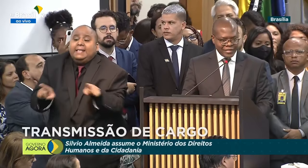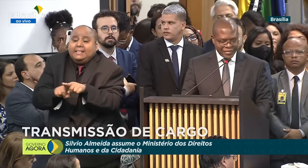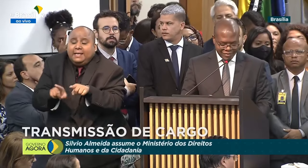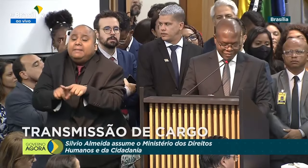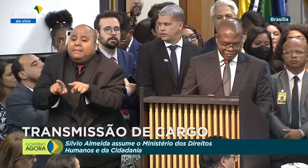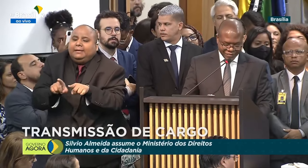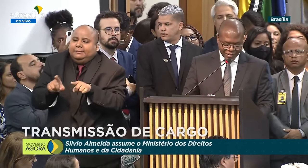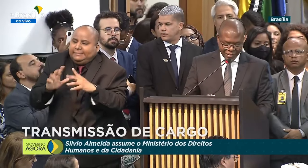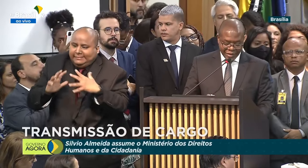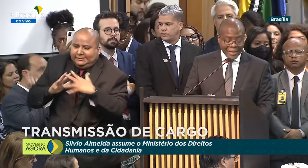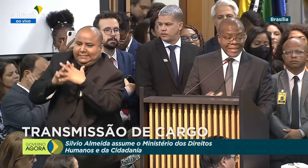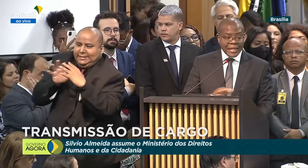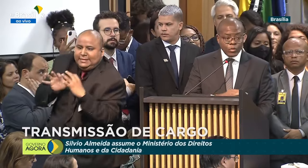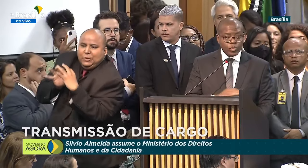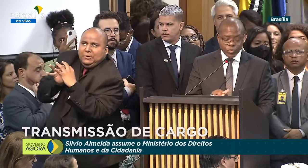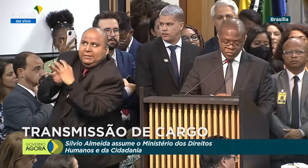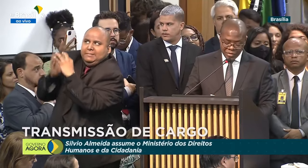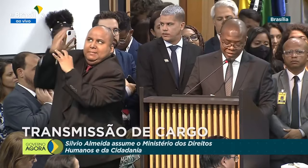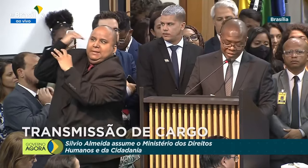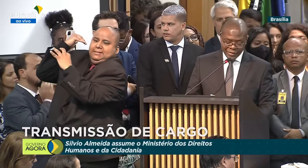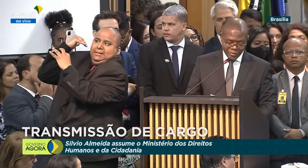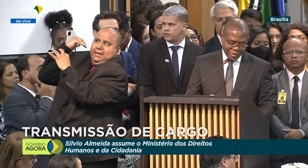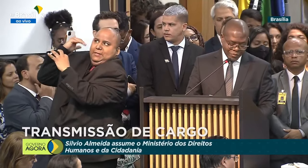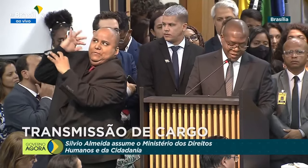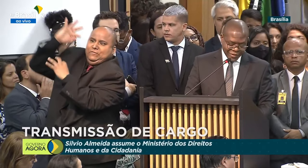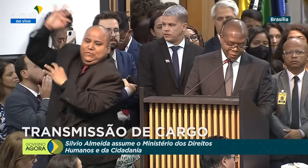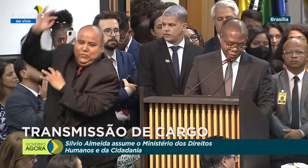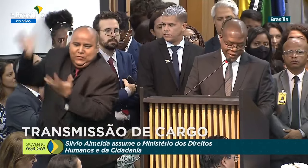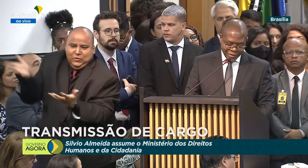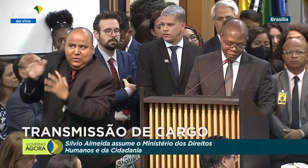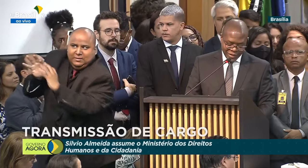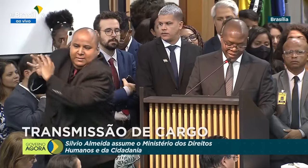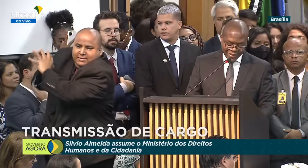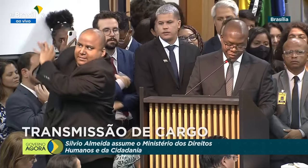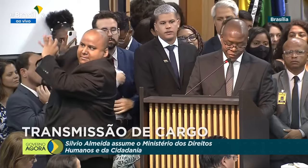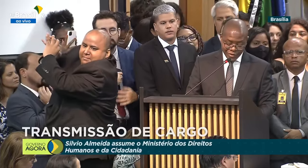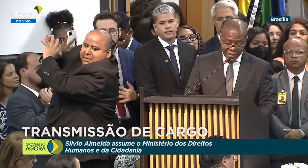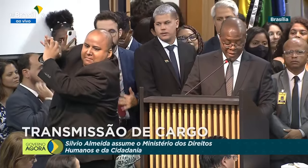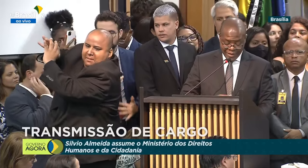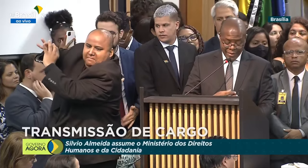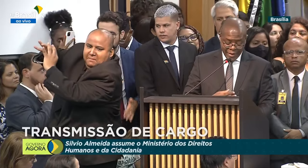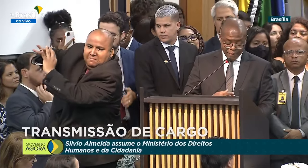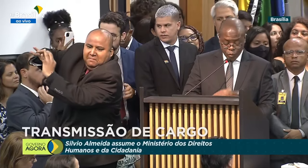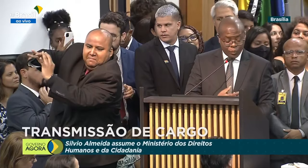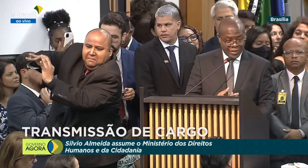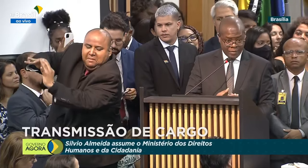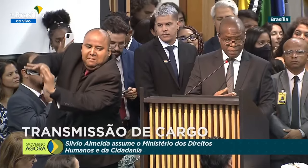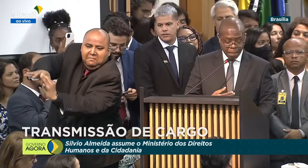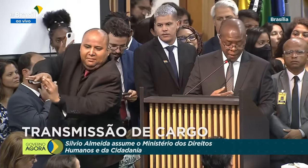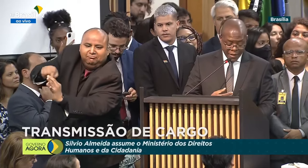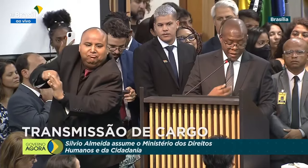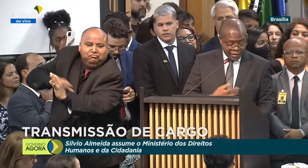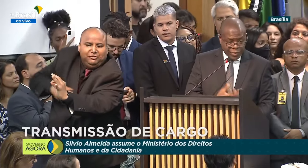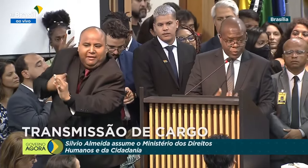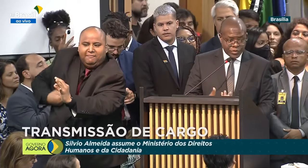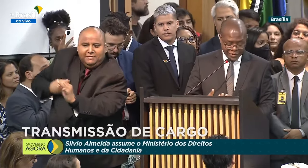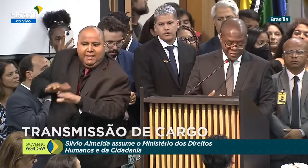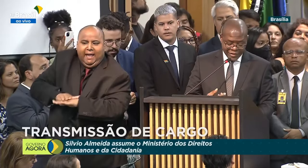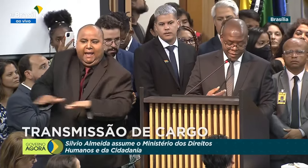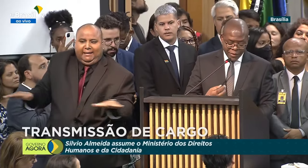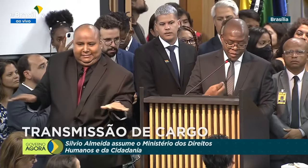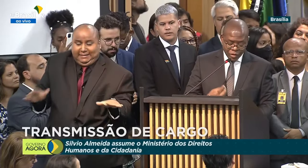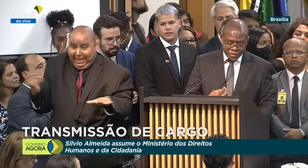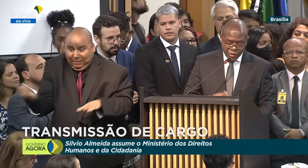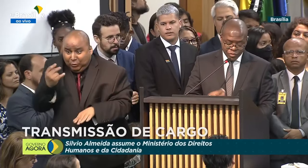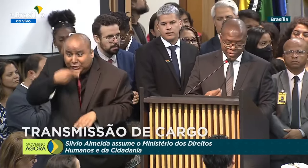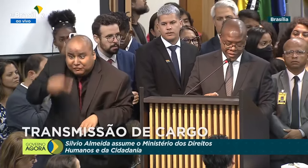sociáveis não nos movimentamos apenas em um plano para que não um plano isso é